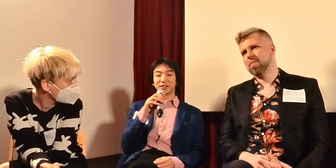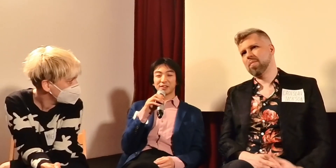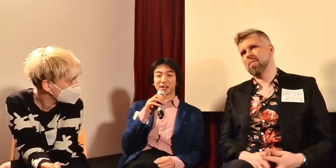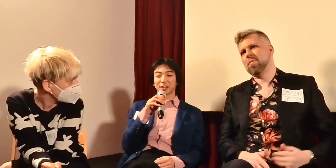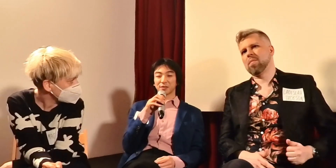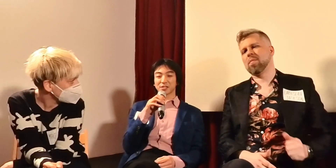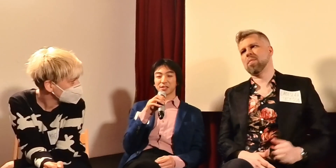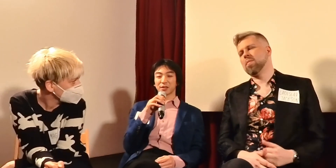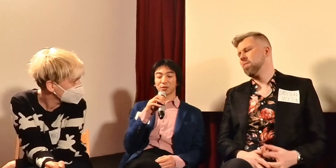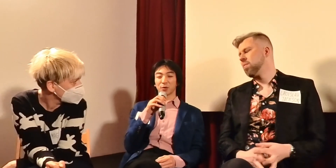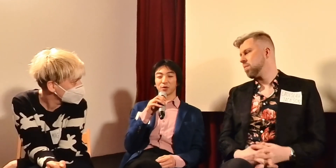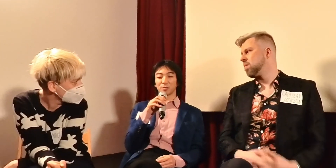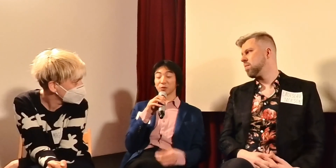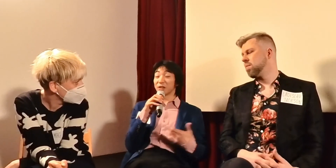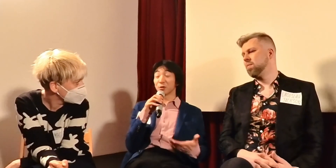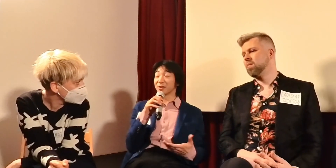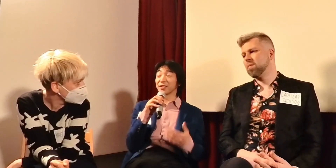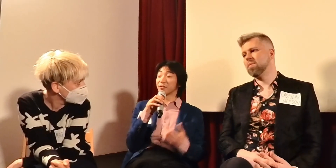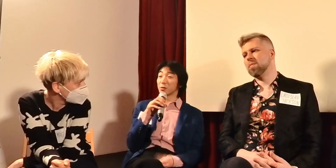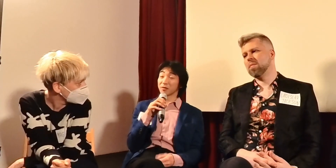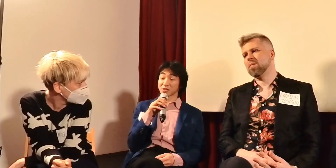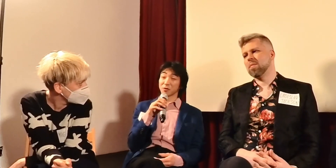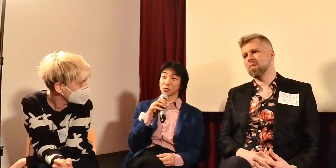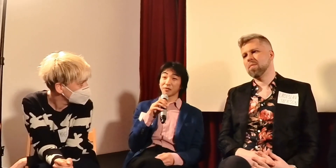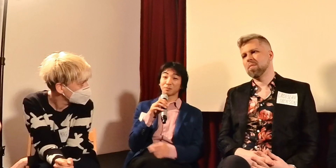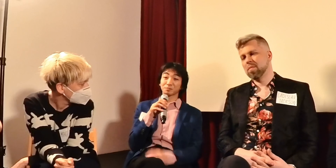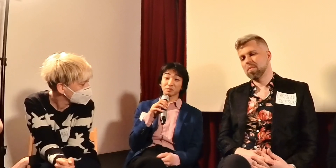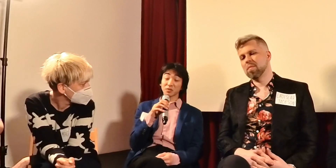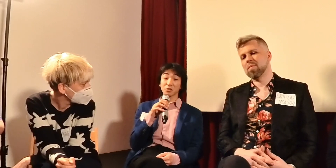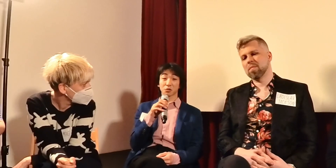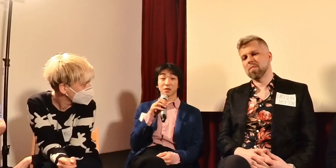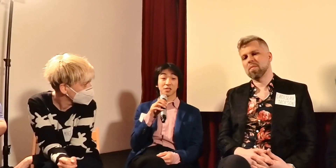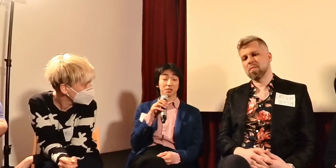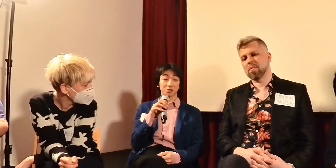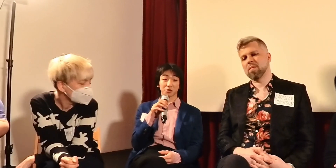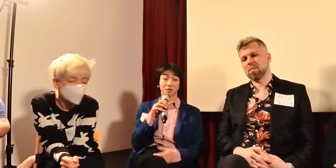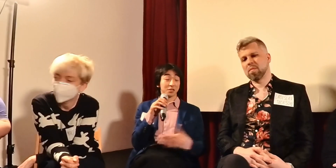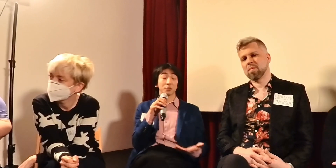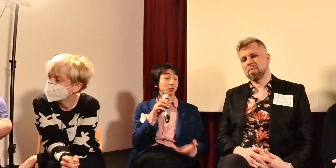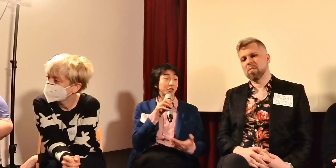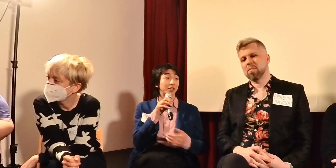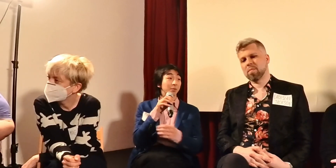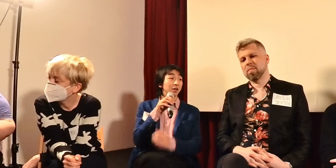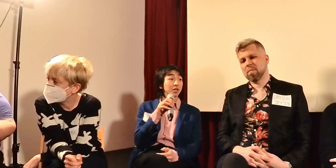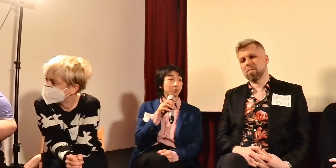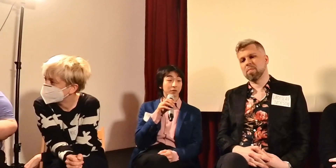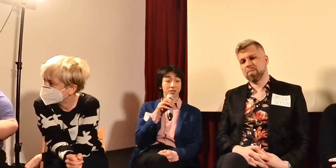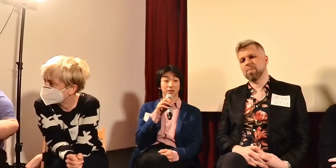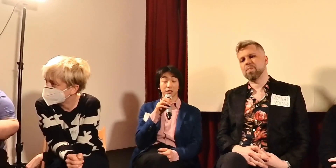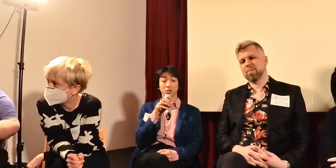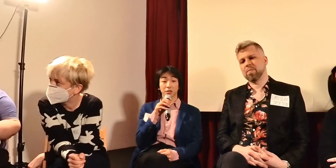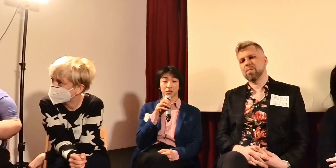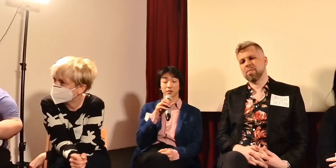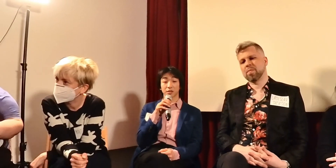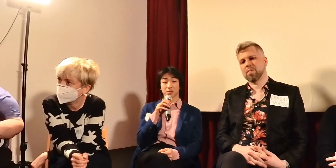sám taky vlastně toho buď vědomě i nevědomě vlastně využívám. což vlastně si myslím, že je vlastně i důležité téma pro